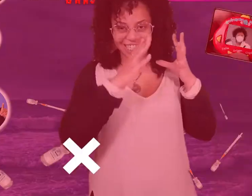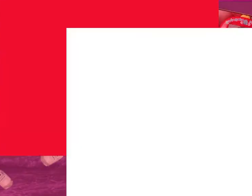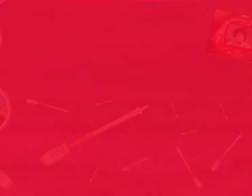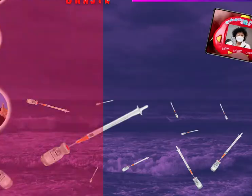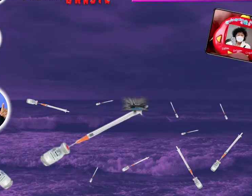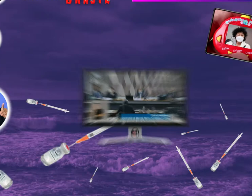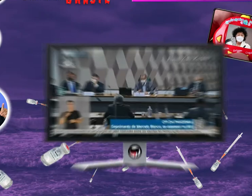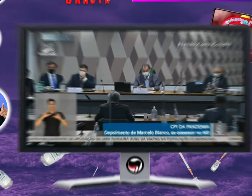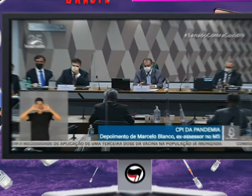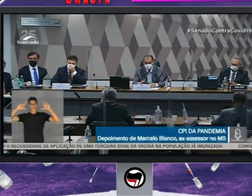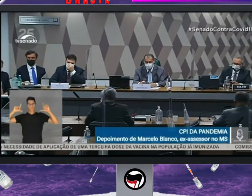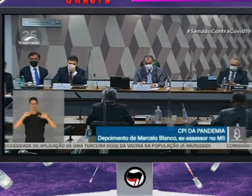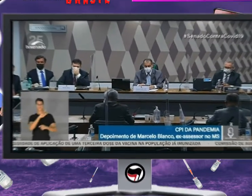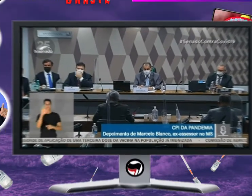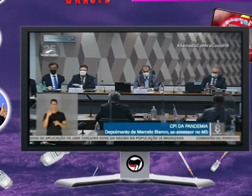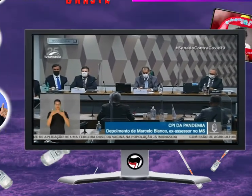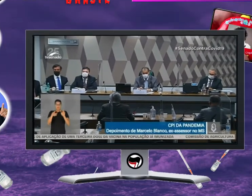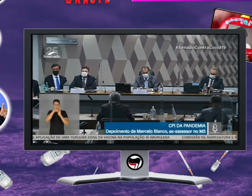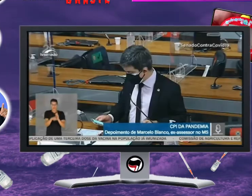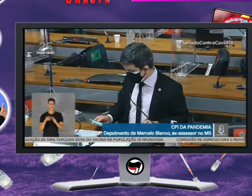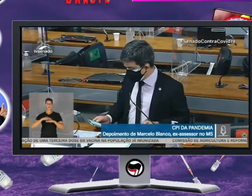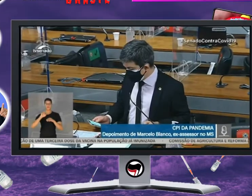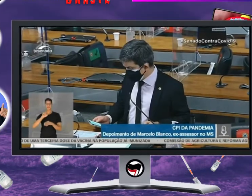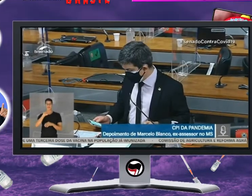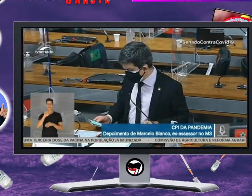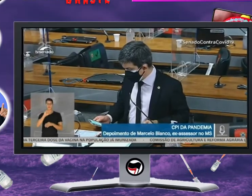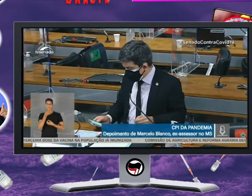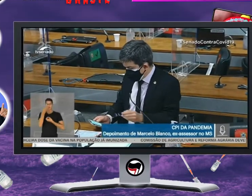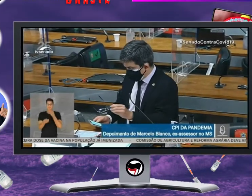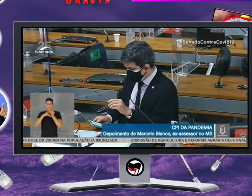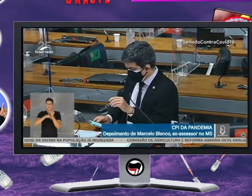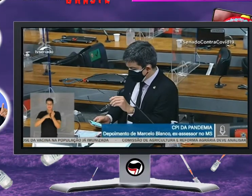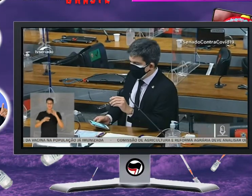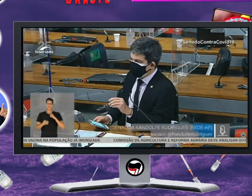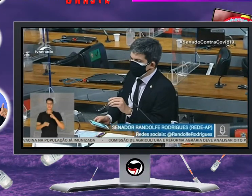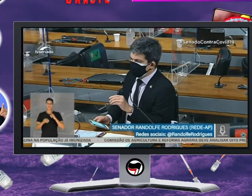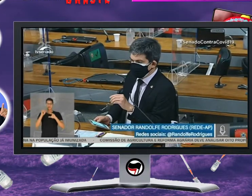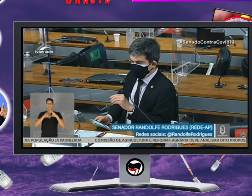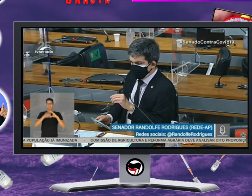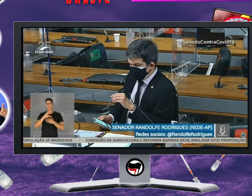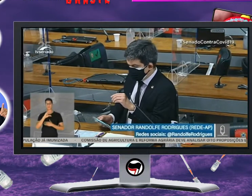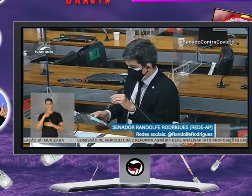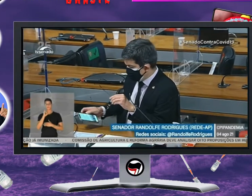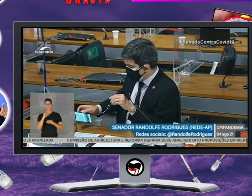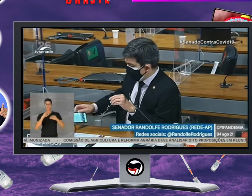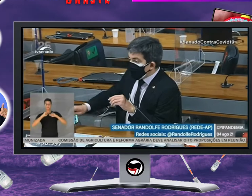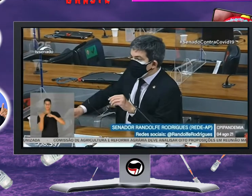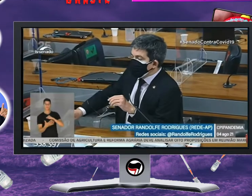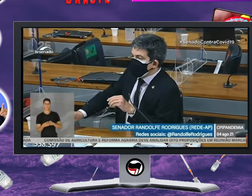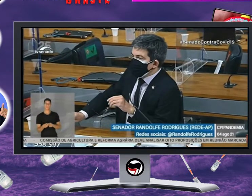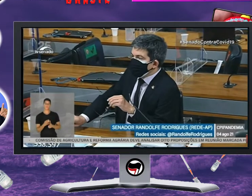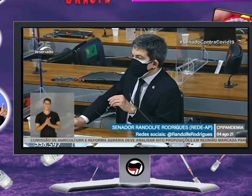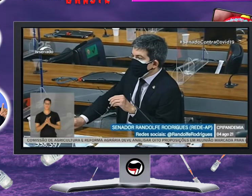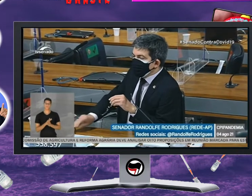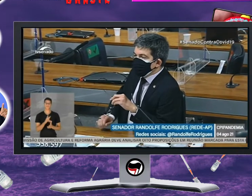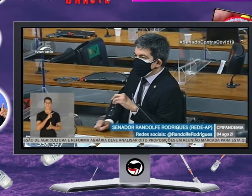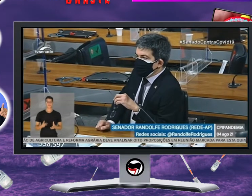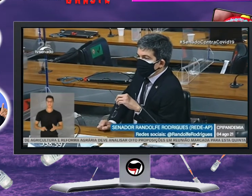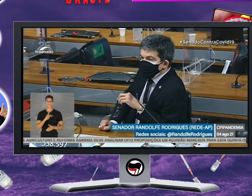assim. PF abre inquérito para apurar vazamento de depoimentos sigilosos enviados à CPI da Covid. Senhor presidente, a Polícia Federal não